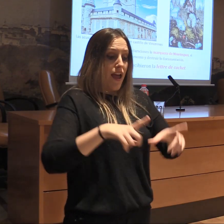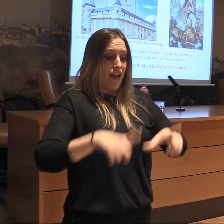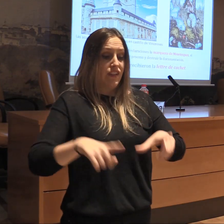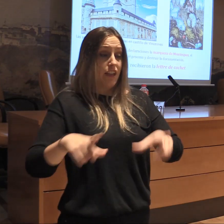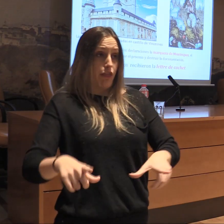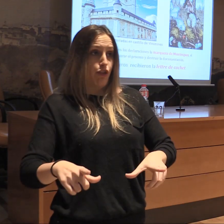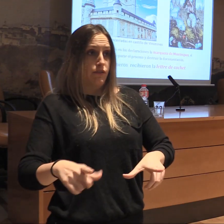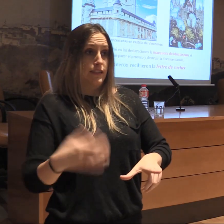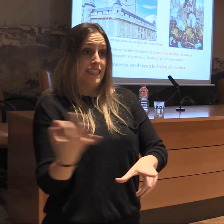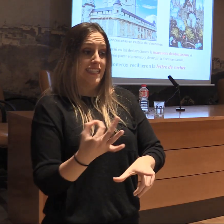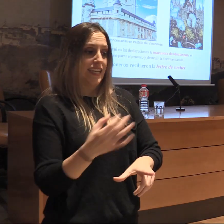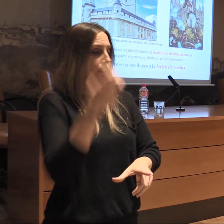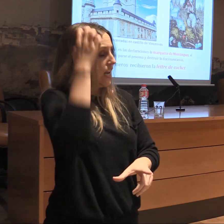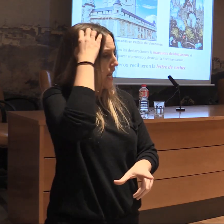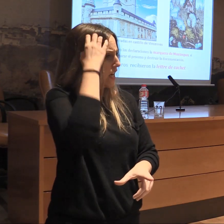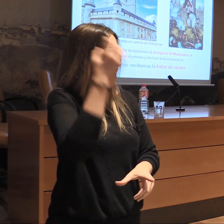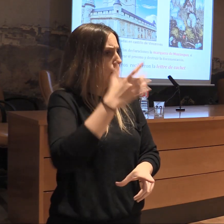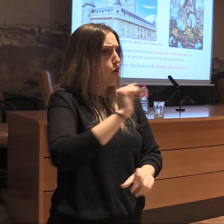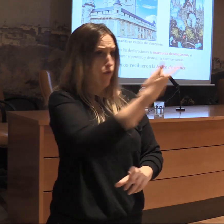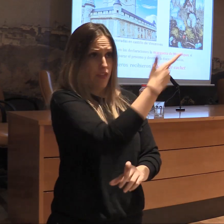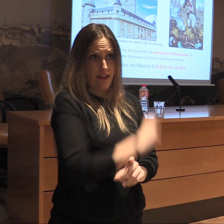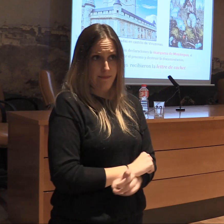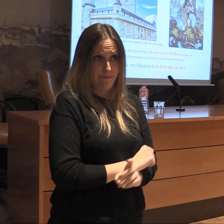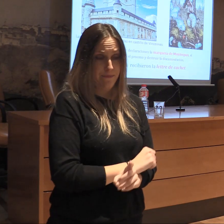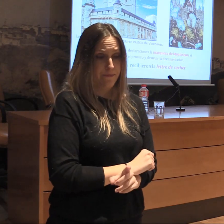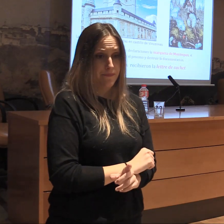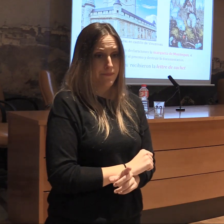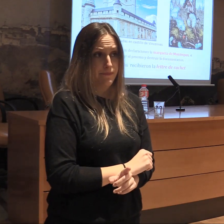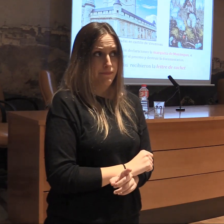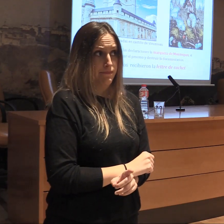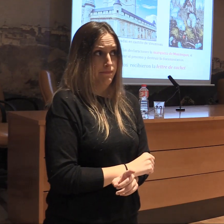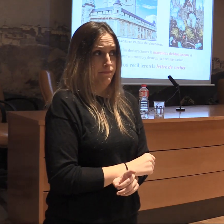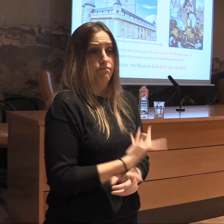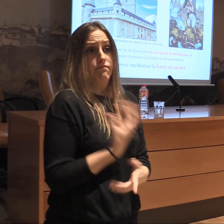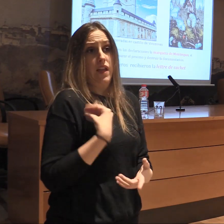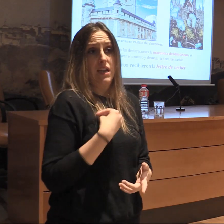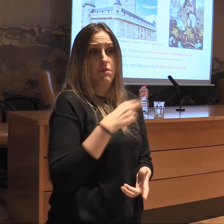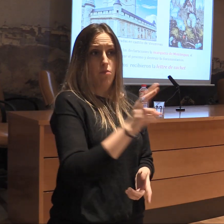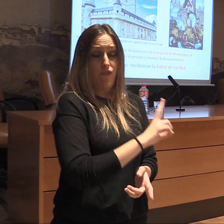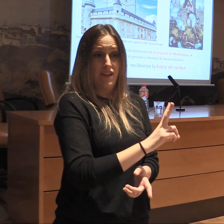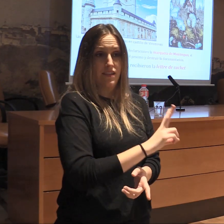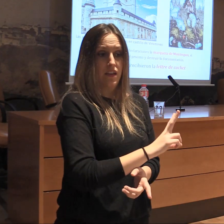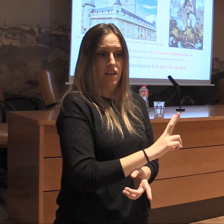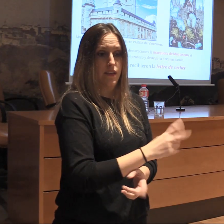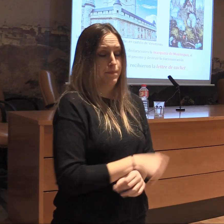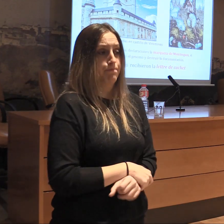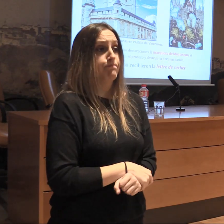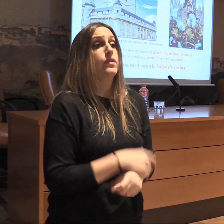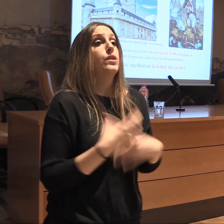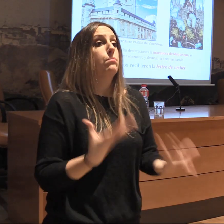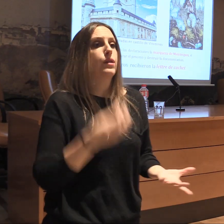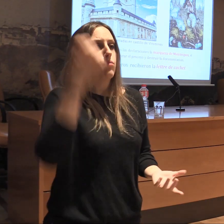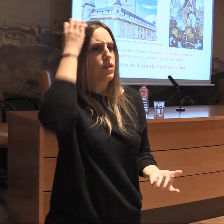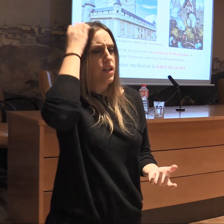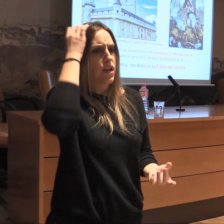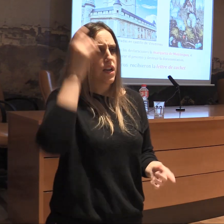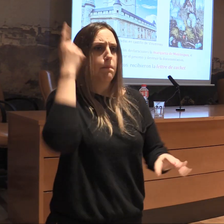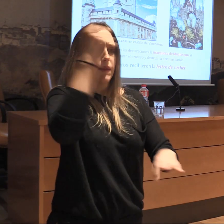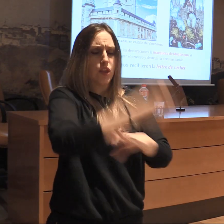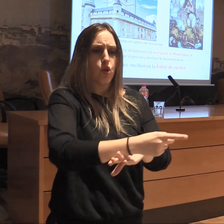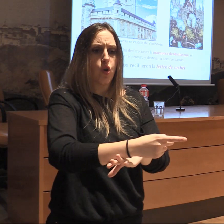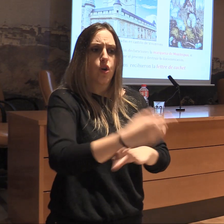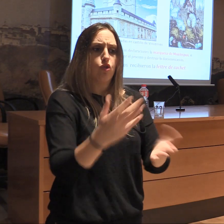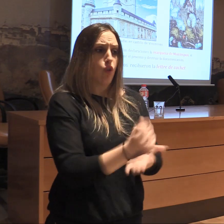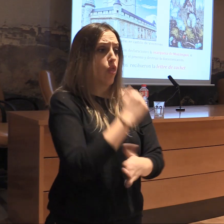María Teresa, de origen español, tenía en el mismo Versalles. Bueno, pues el rey mandó que se detuviera todo